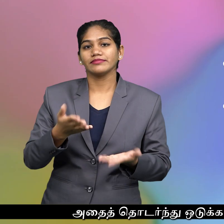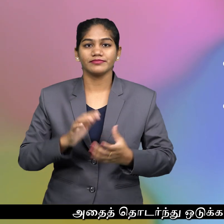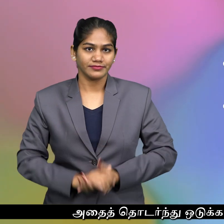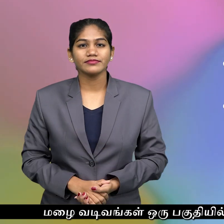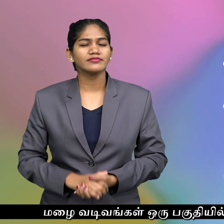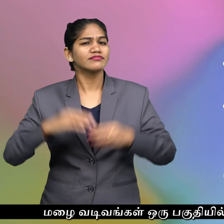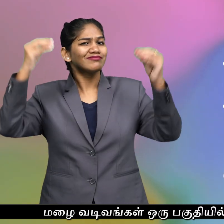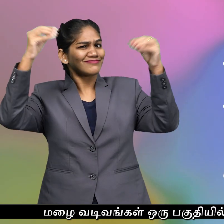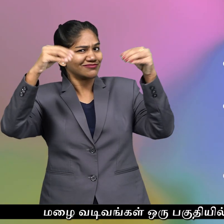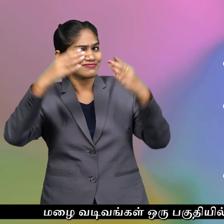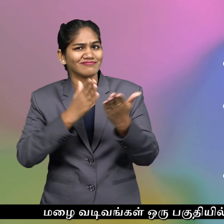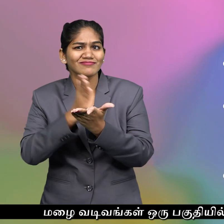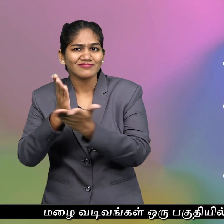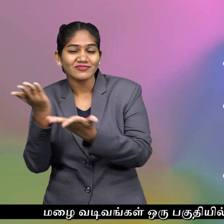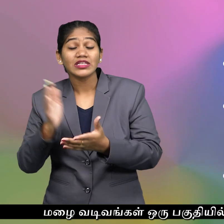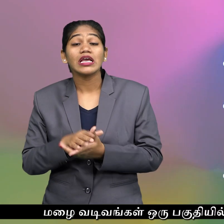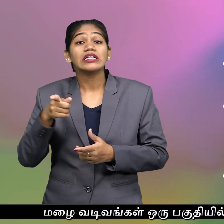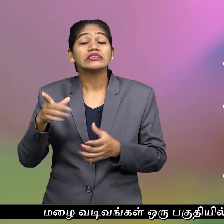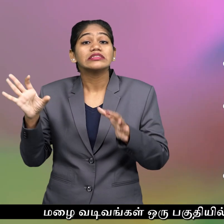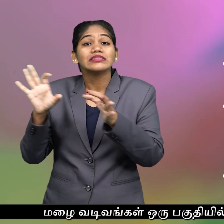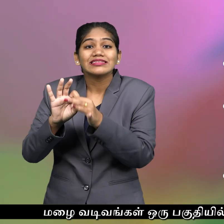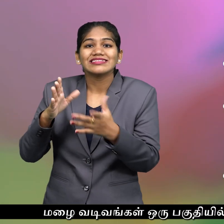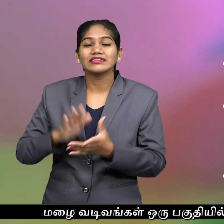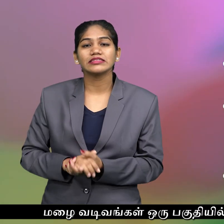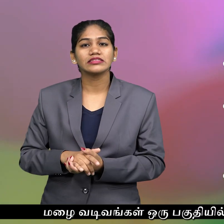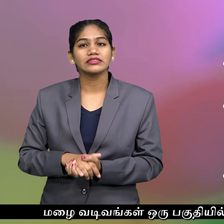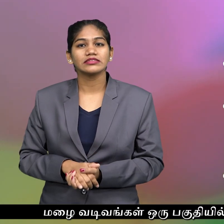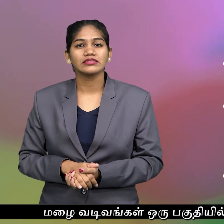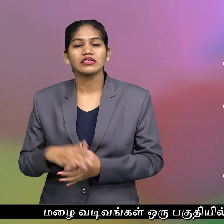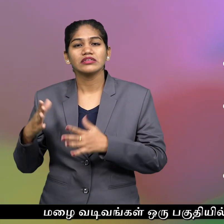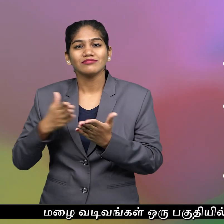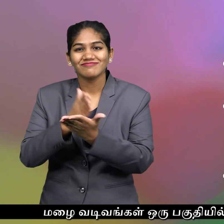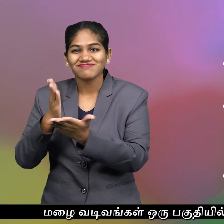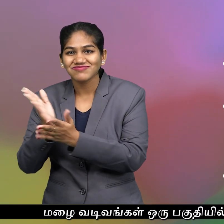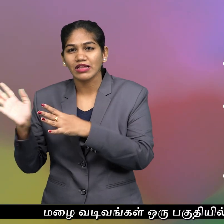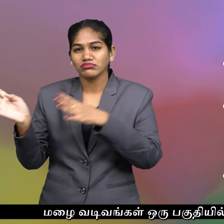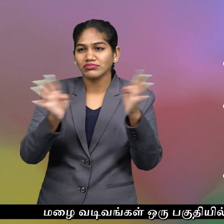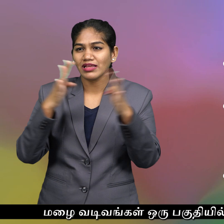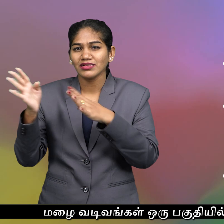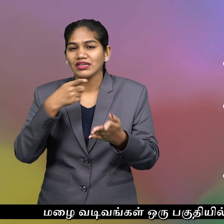மழை வடிவங்கள் ஒரு பகுதியில் நிலவும் காற்றின் வடிவங்களை பொறுத்தது.